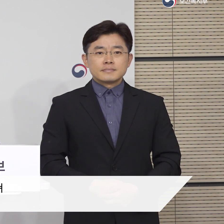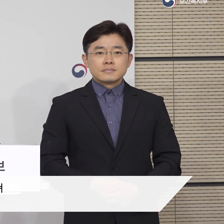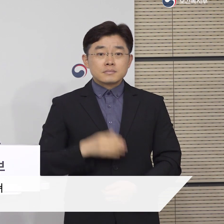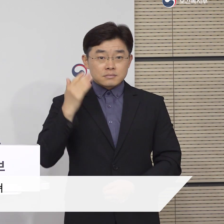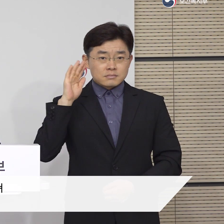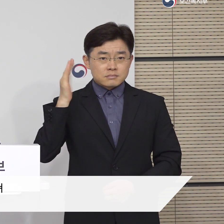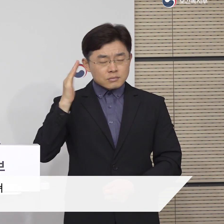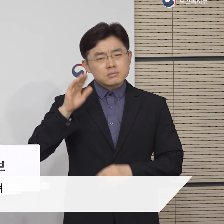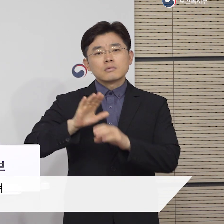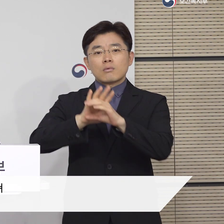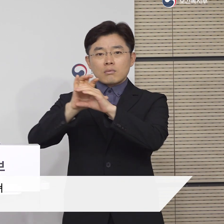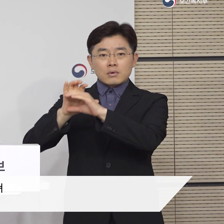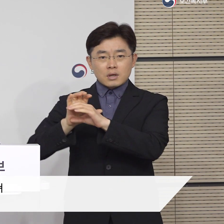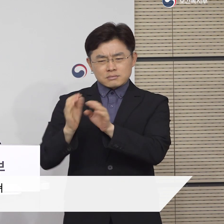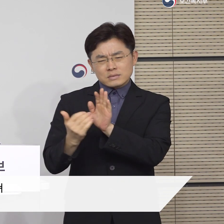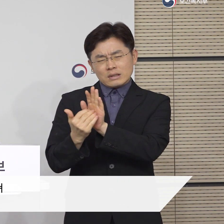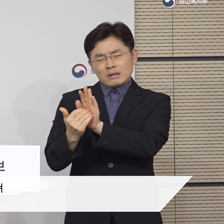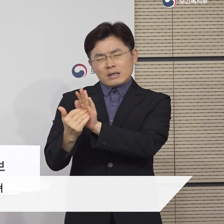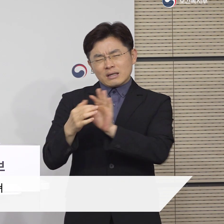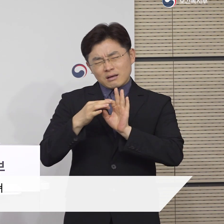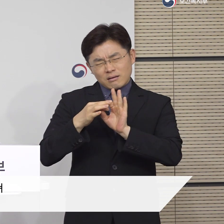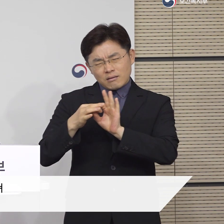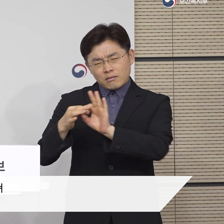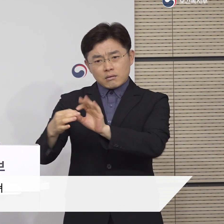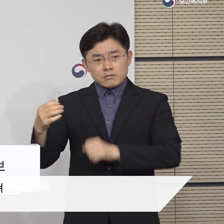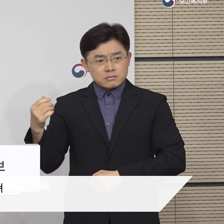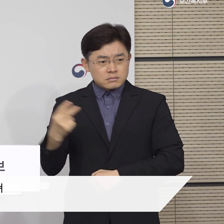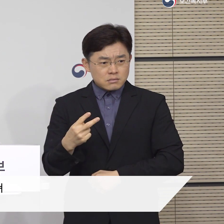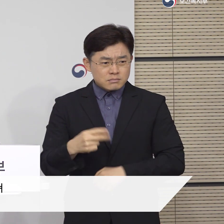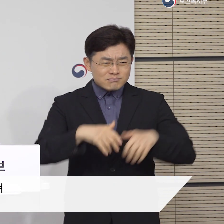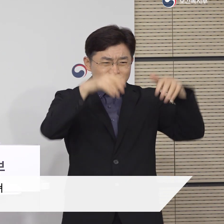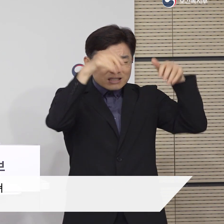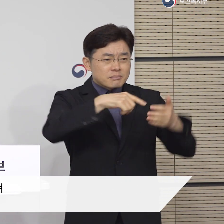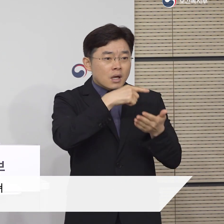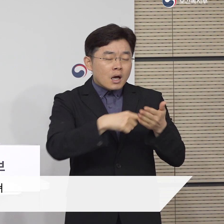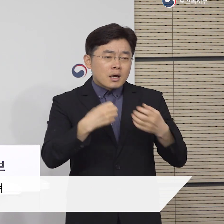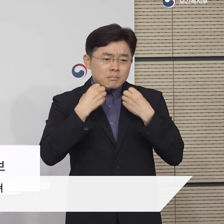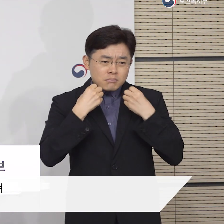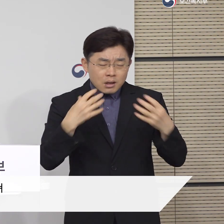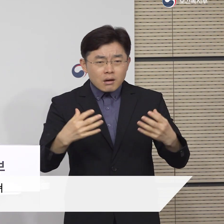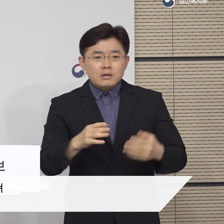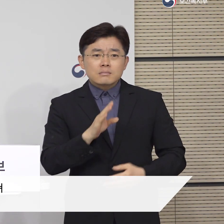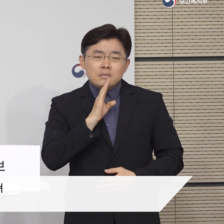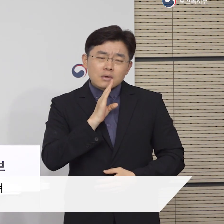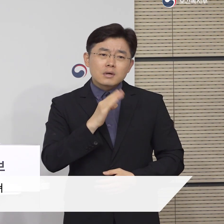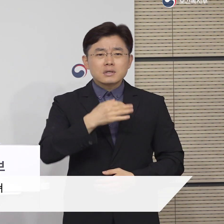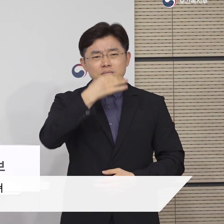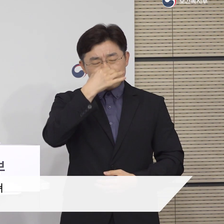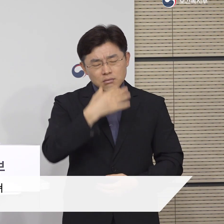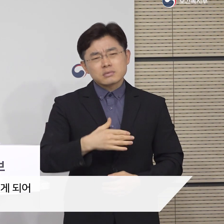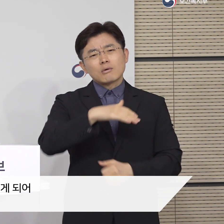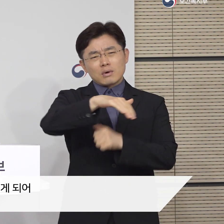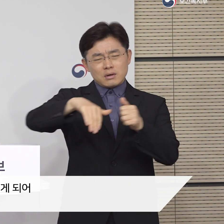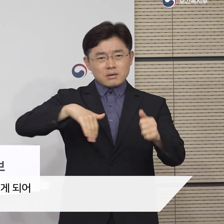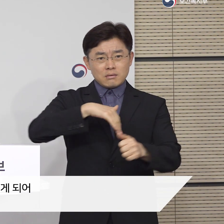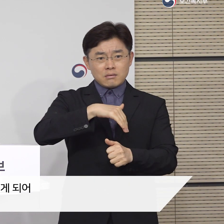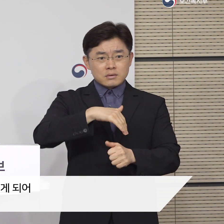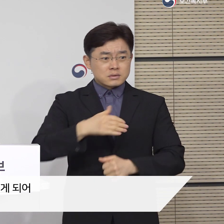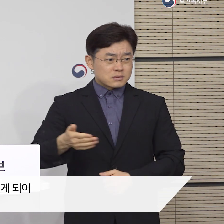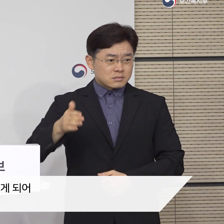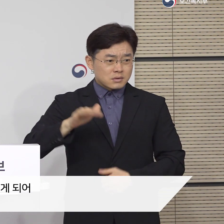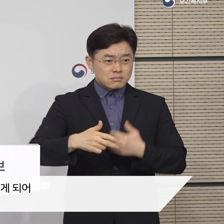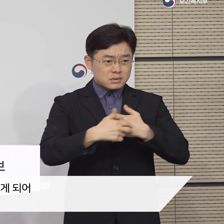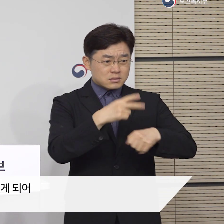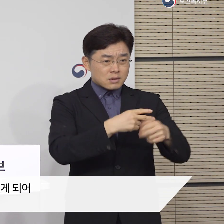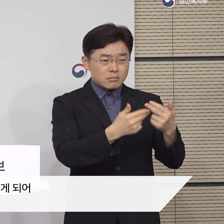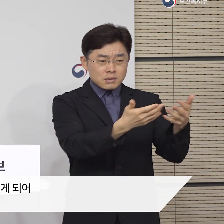코로나19가 지속되고 수해 피해까지 겹쳐 국민들의 어려움이 가중된 상황에서 집단 휴진이라는